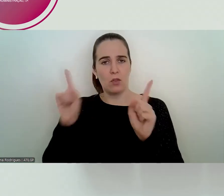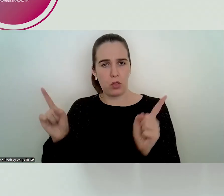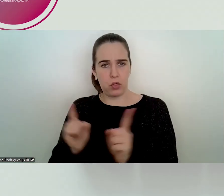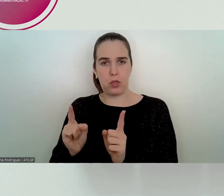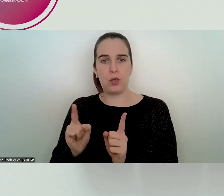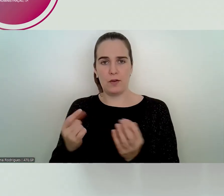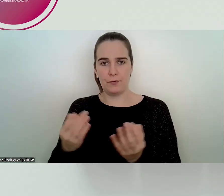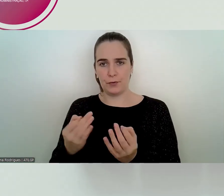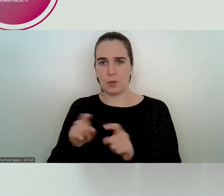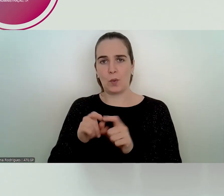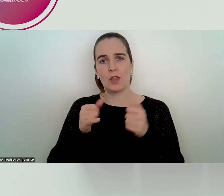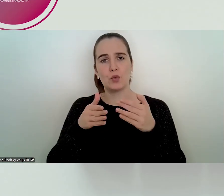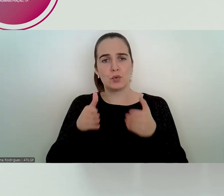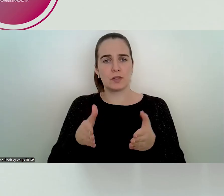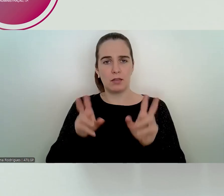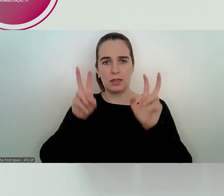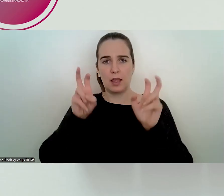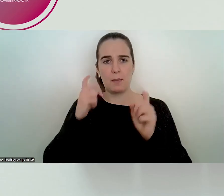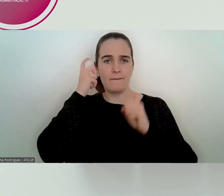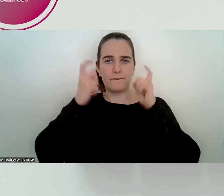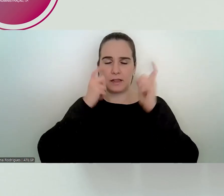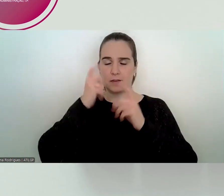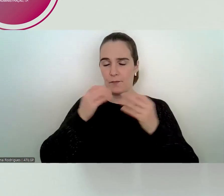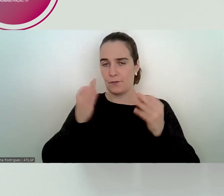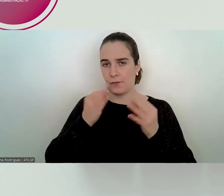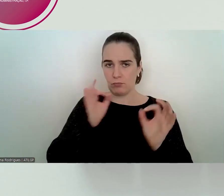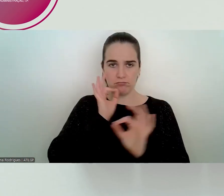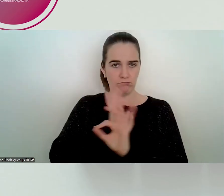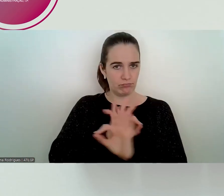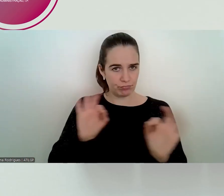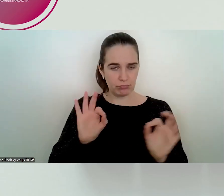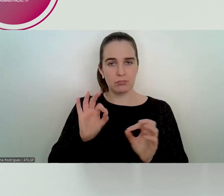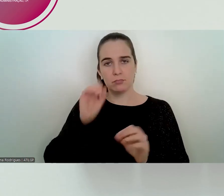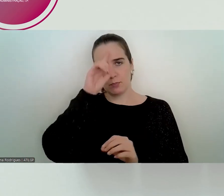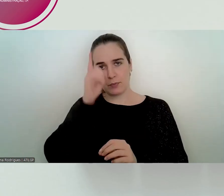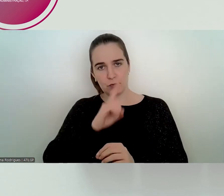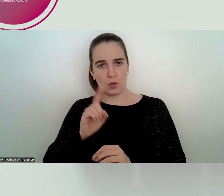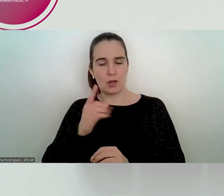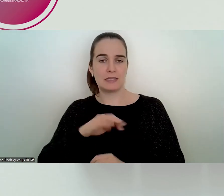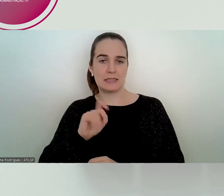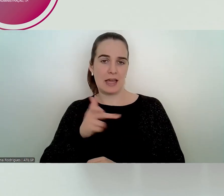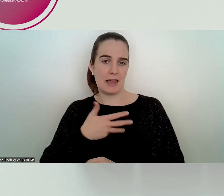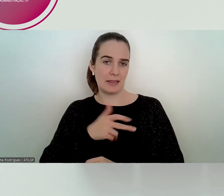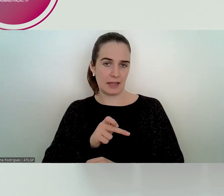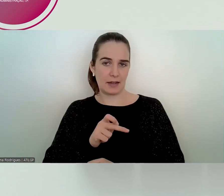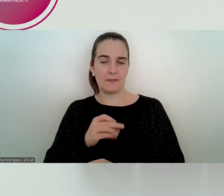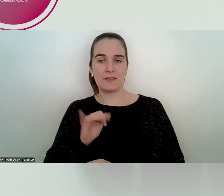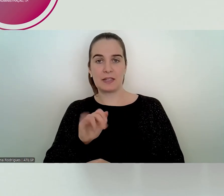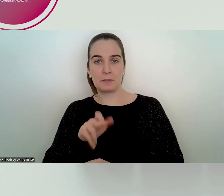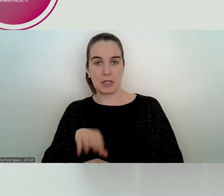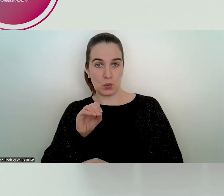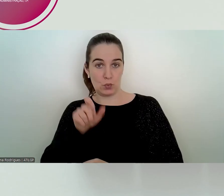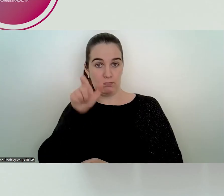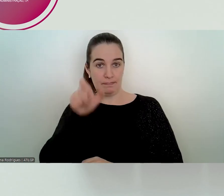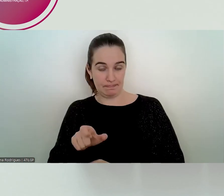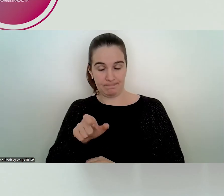de introdução da nossa reflexão e da nossa discussão à senhora professora Sandra Firmino, que nos dá aqui de